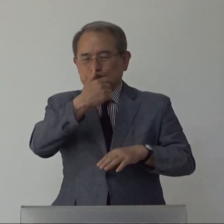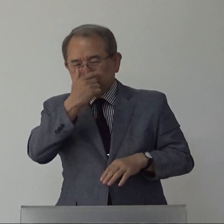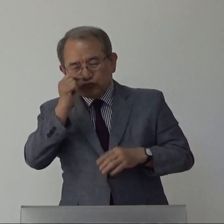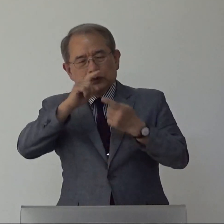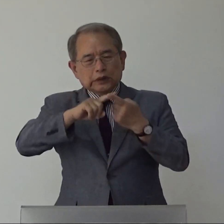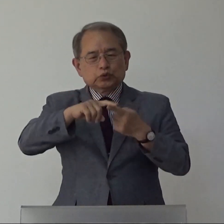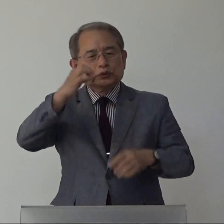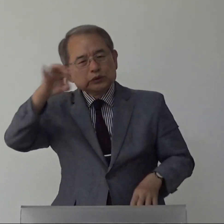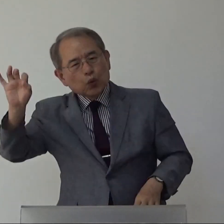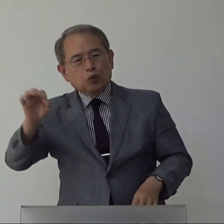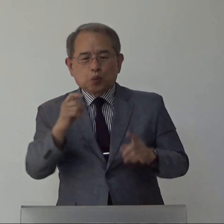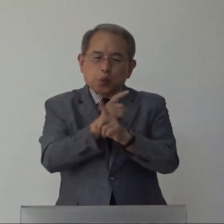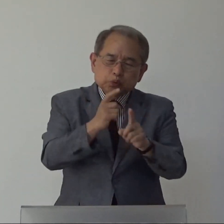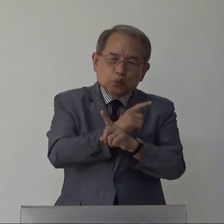주님이 저에게 주신 은혜를